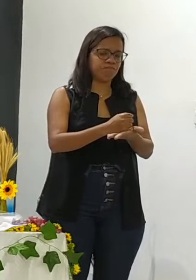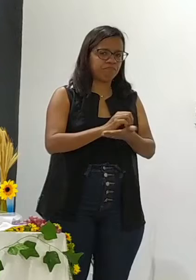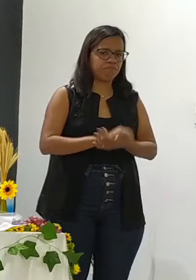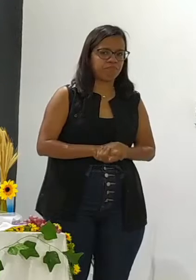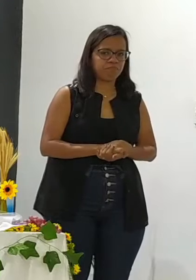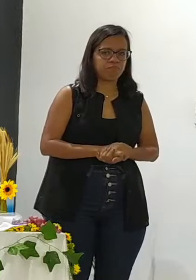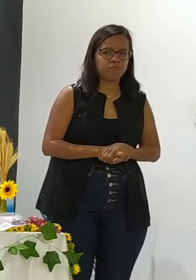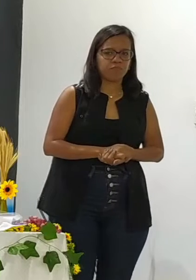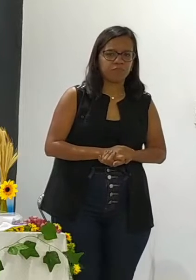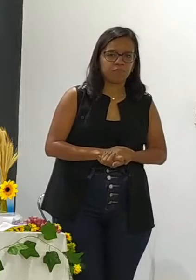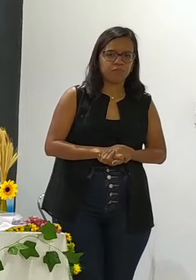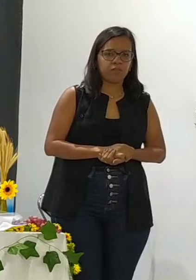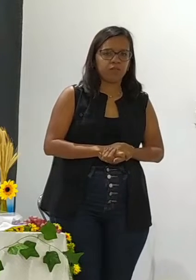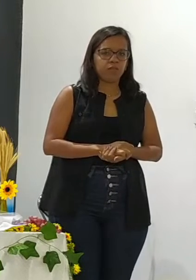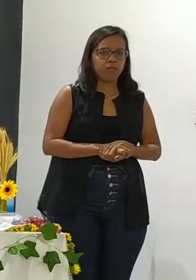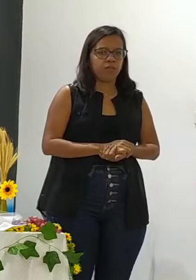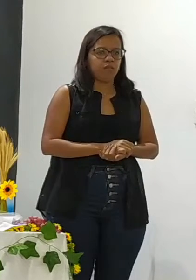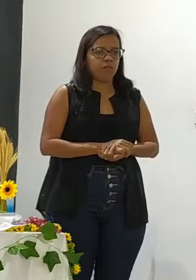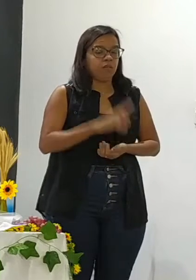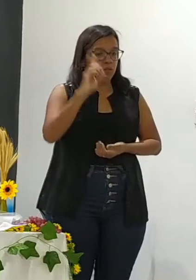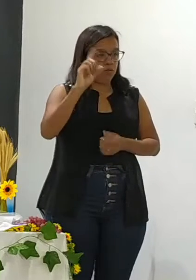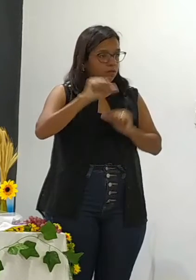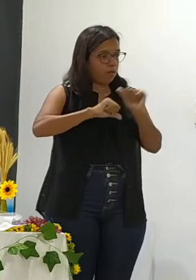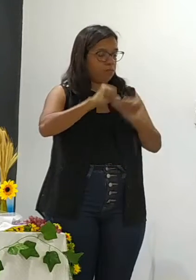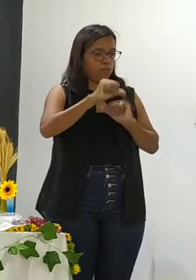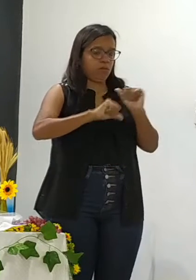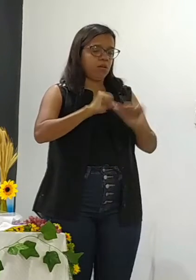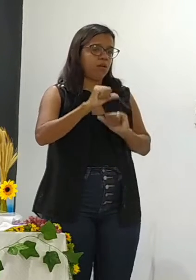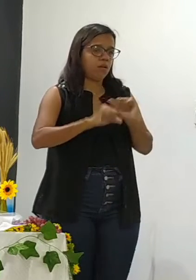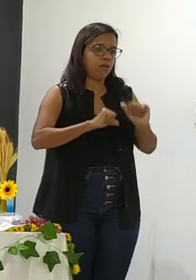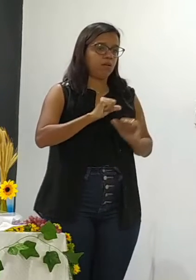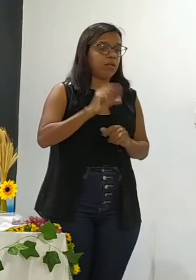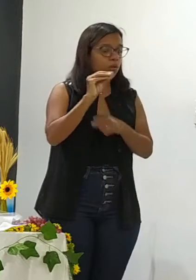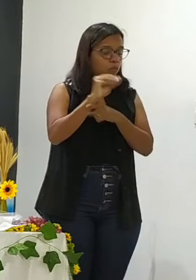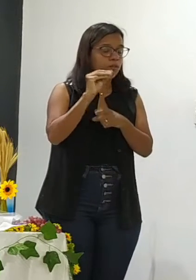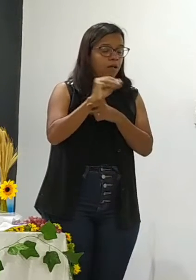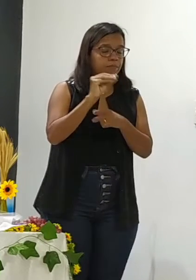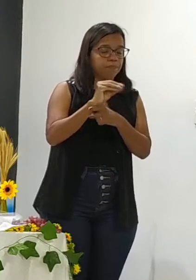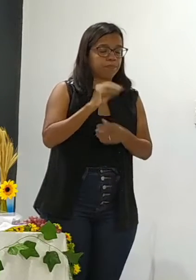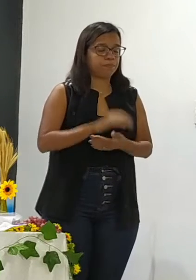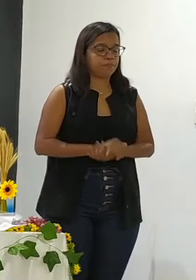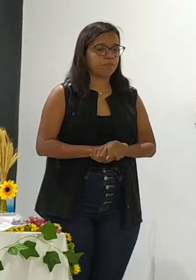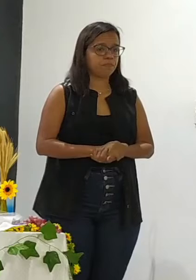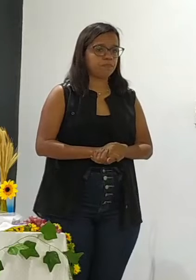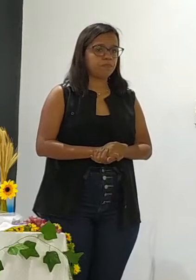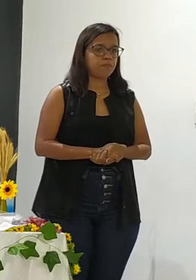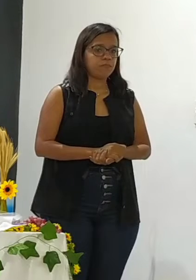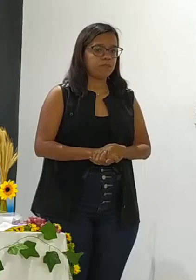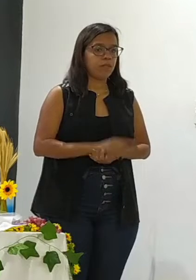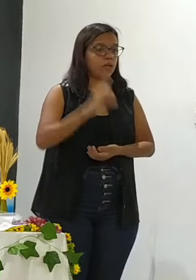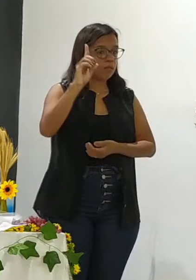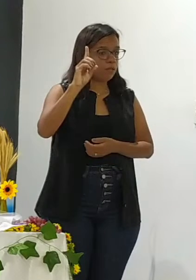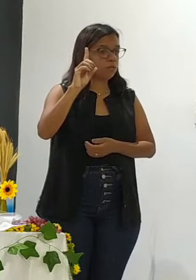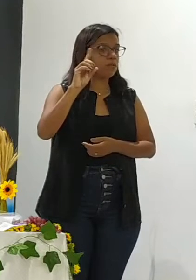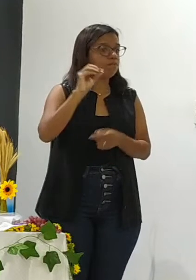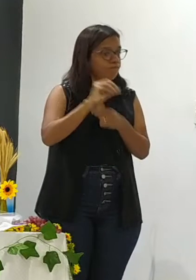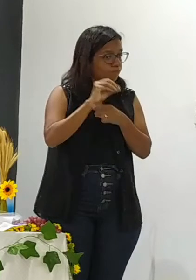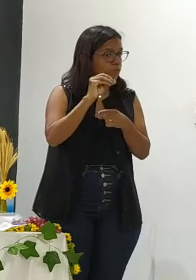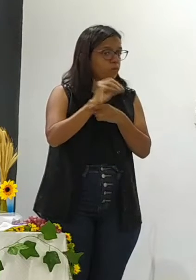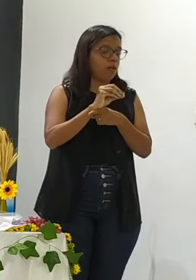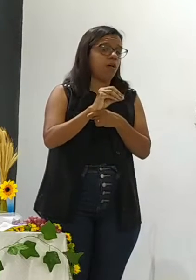Provisão. Deus, Ele quer cuidar de você. Deus, Ele quer